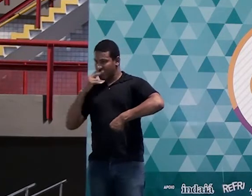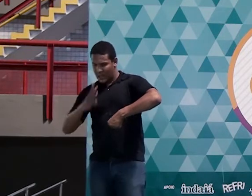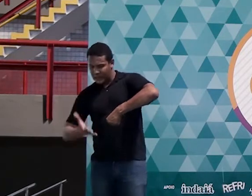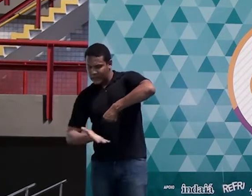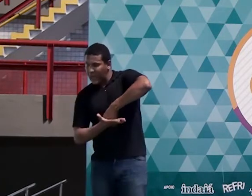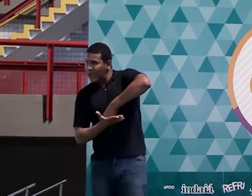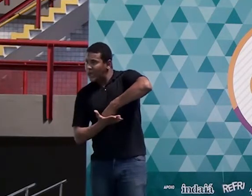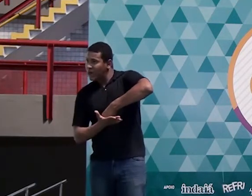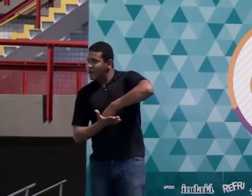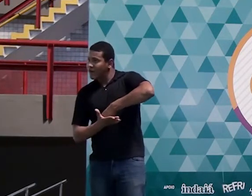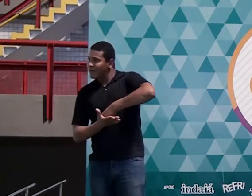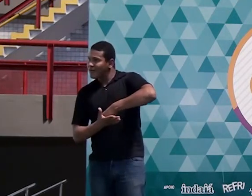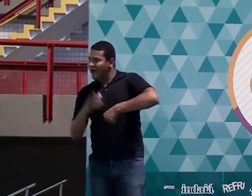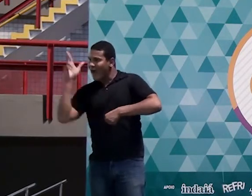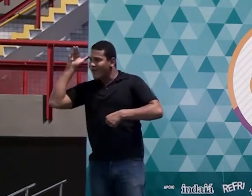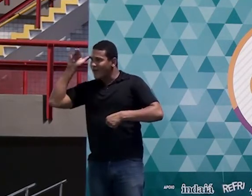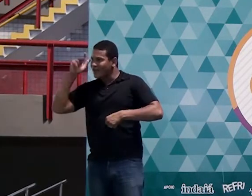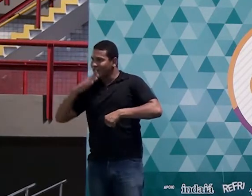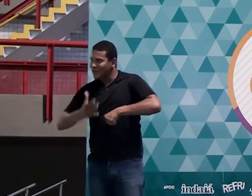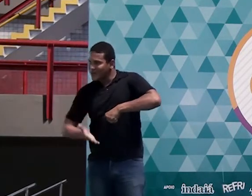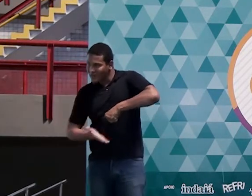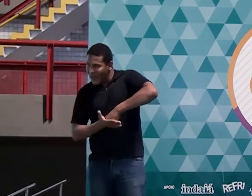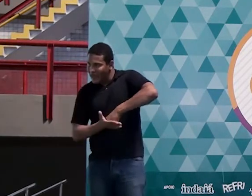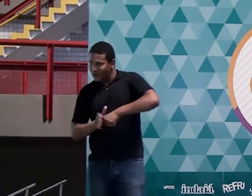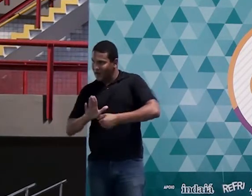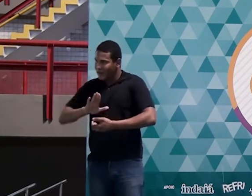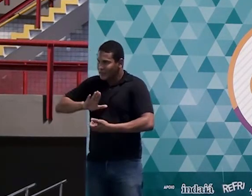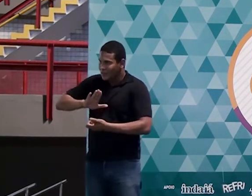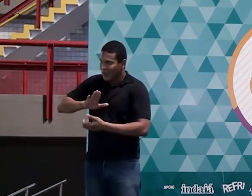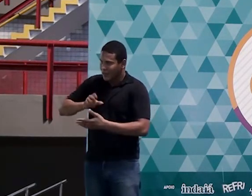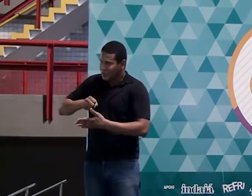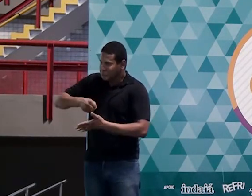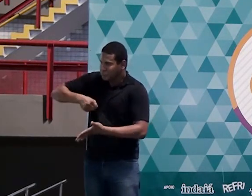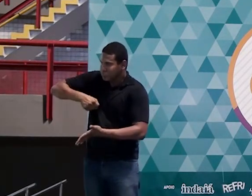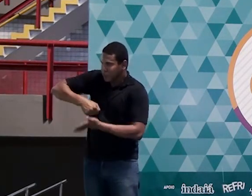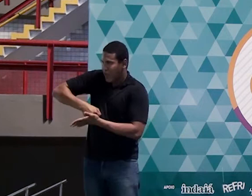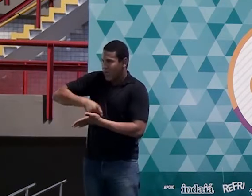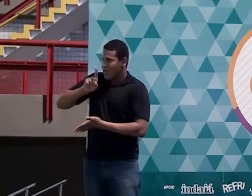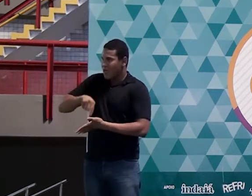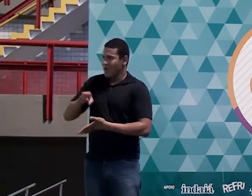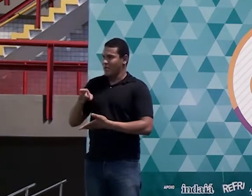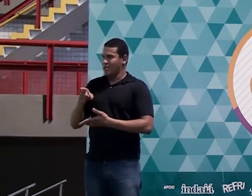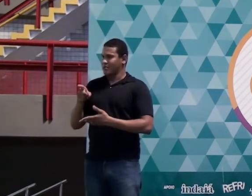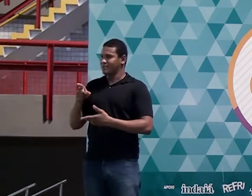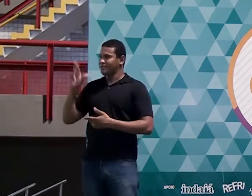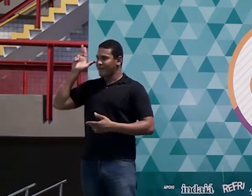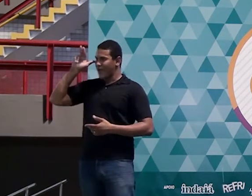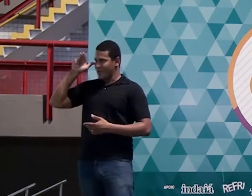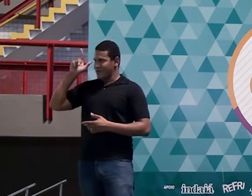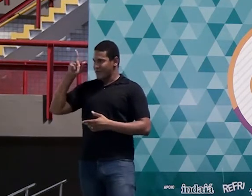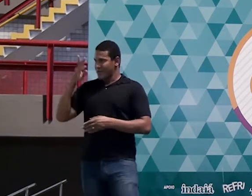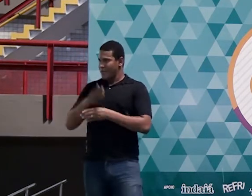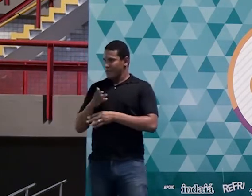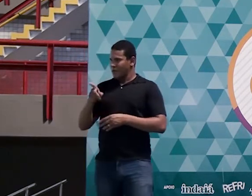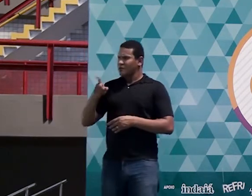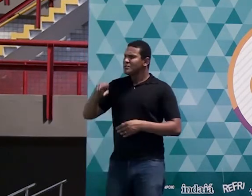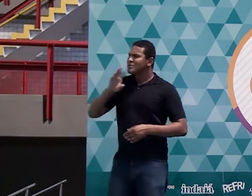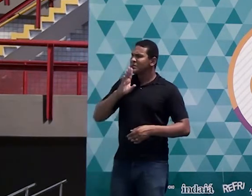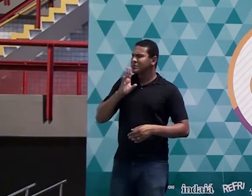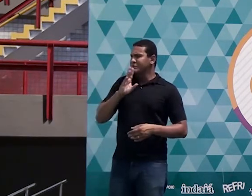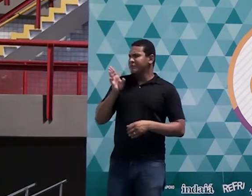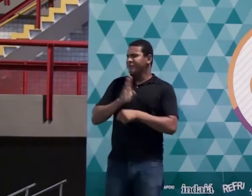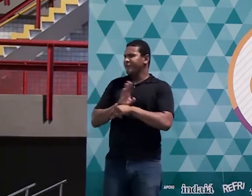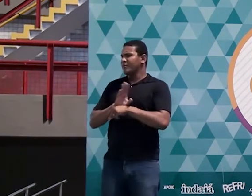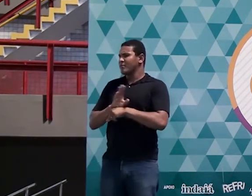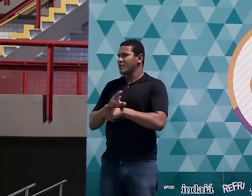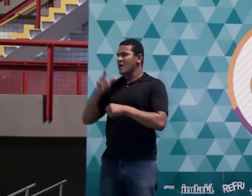ferradura. E agora ele vai poder produzir por mais tempo. Não sei se alguém aqui assistiu aquele filme Cavalo de Guerra.